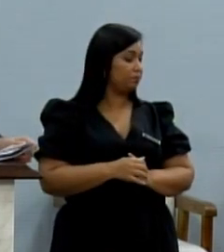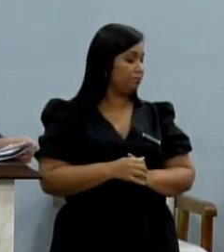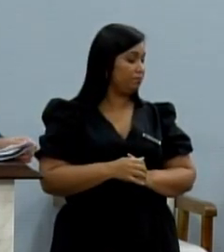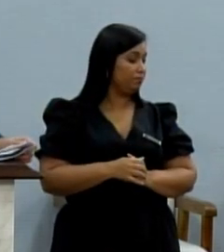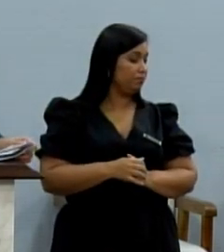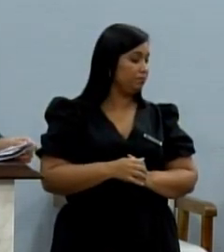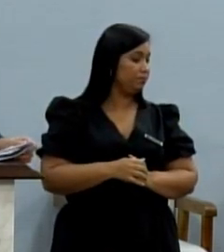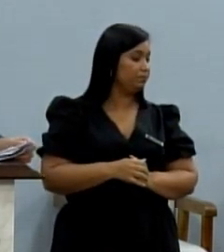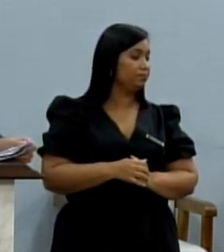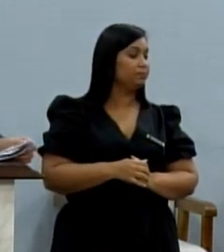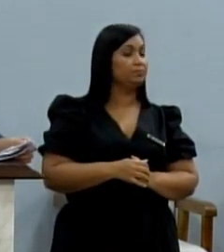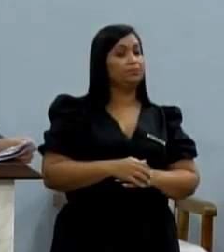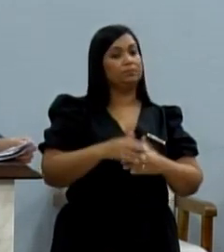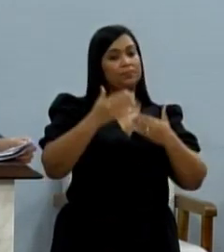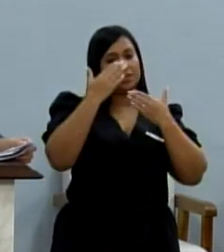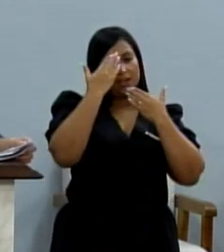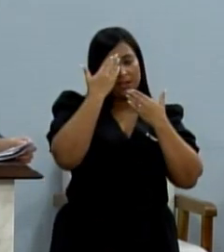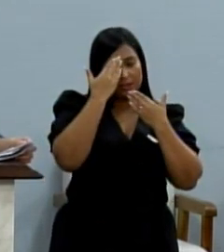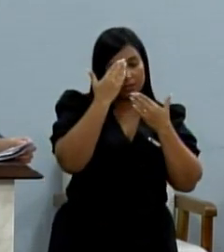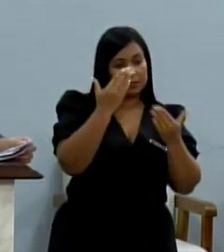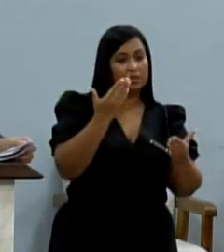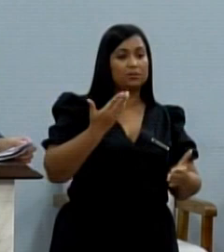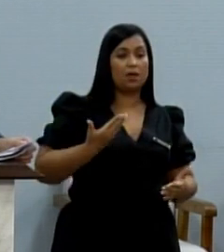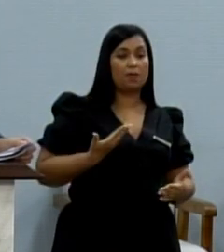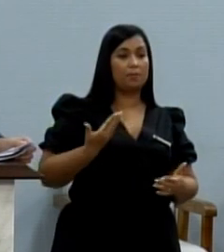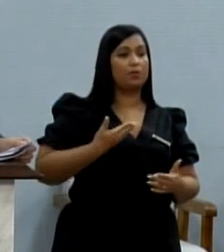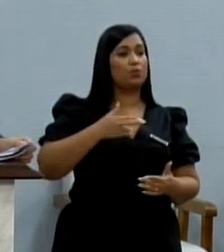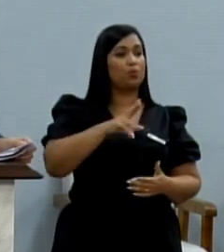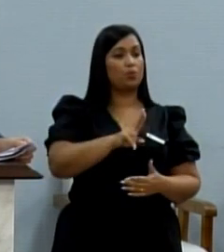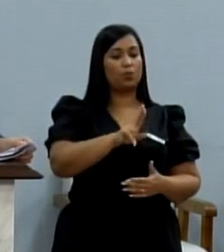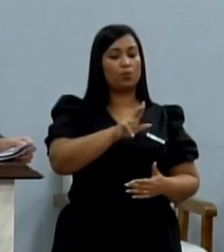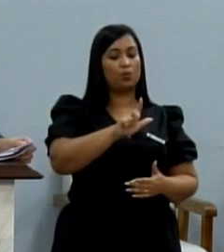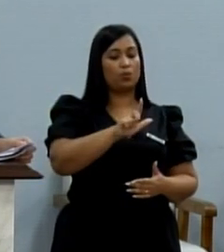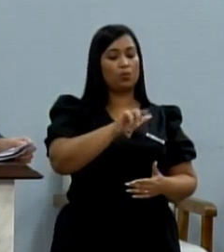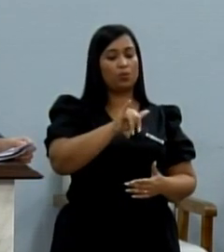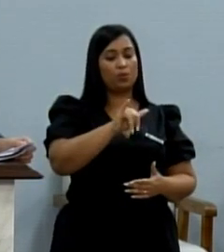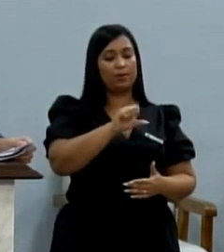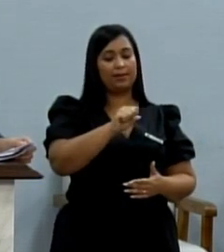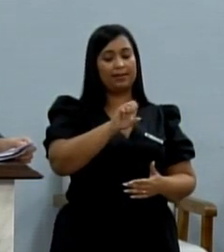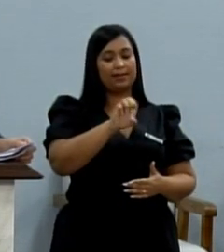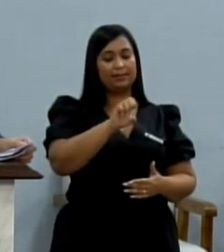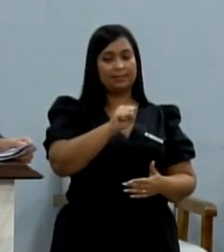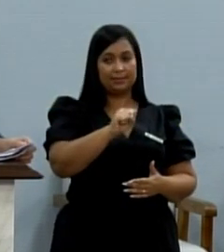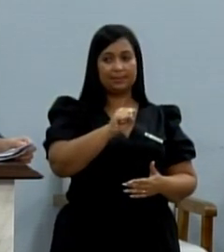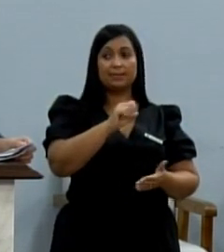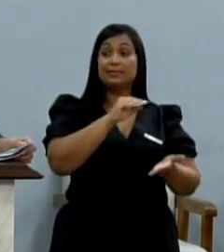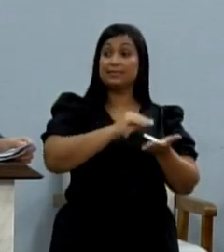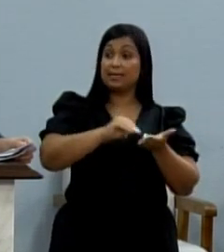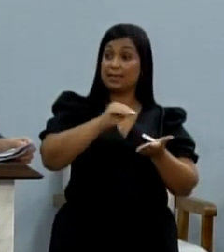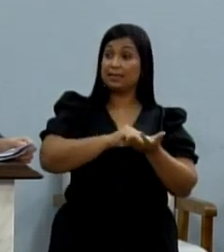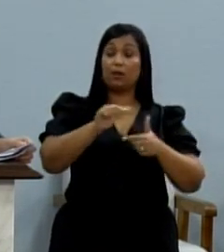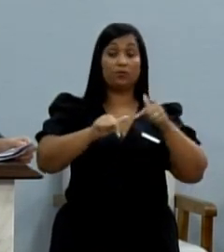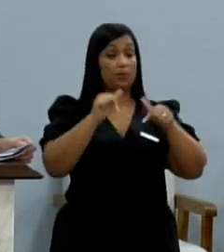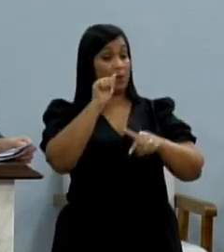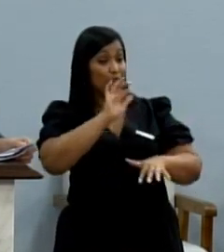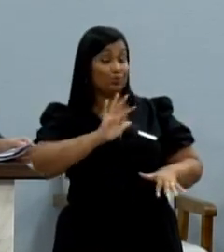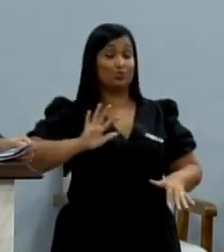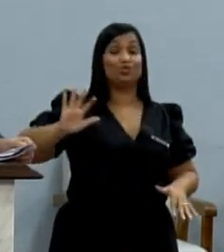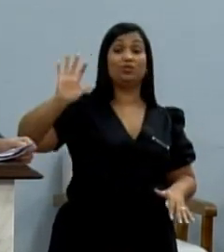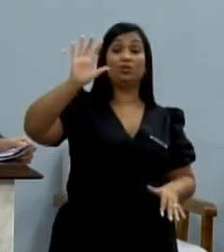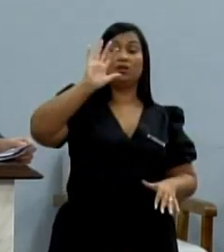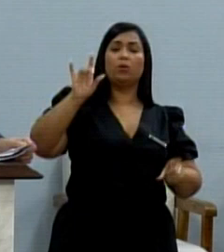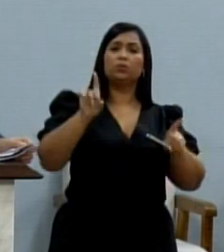o nosso amigo Ulisses Ramalho que é o nosso é secretário de serviços gerais agradecer